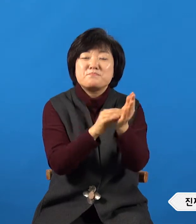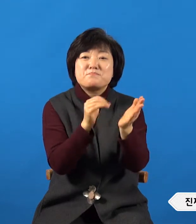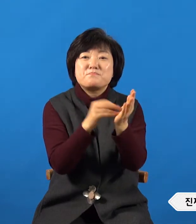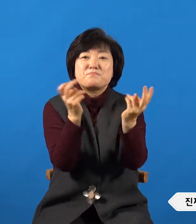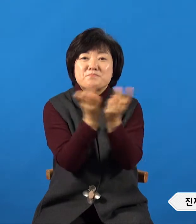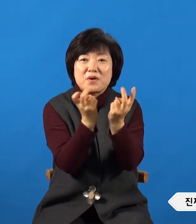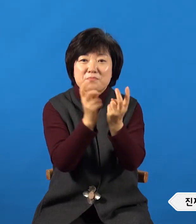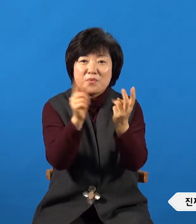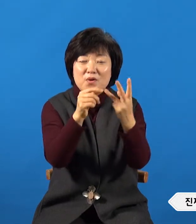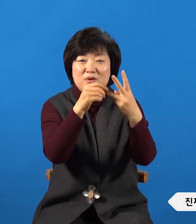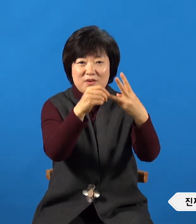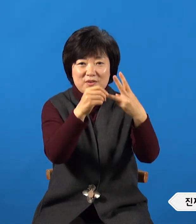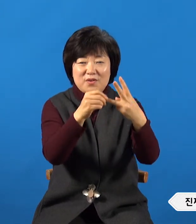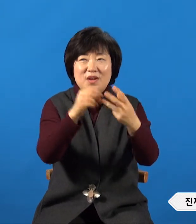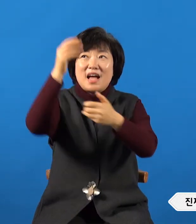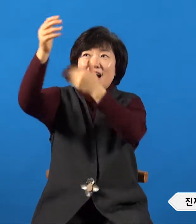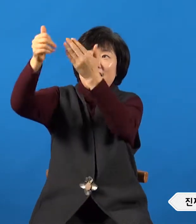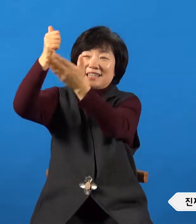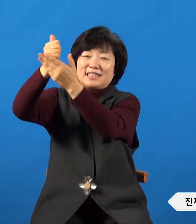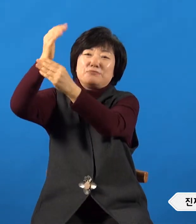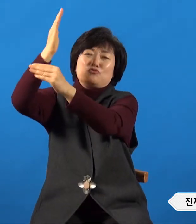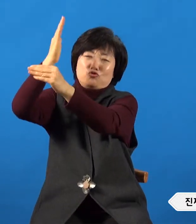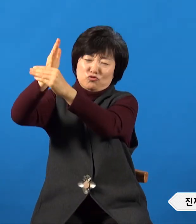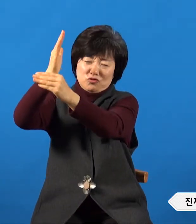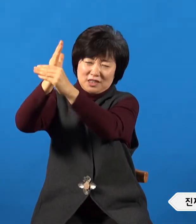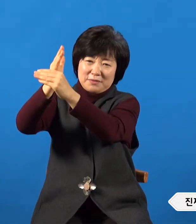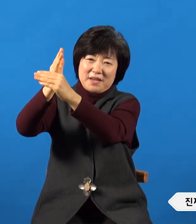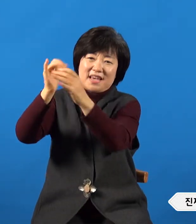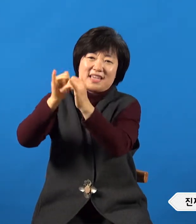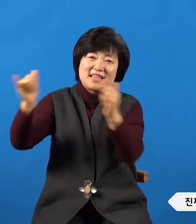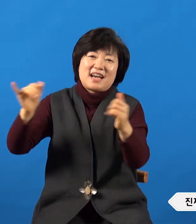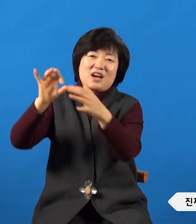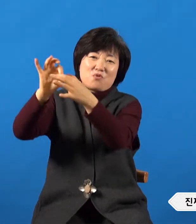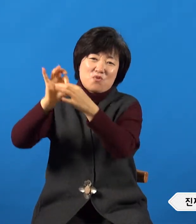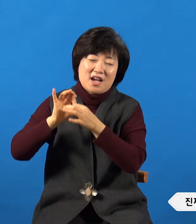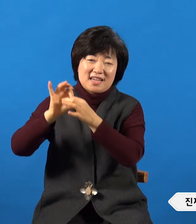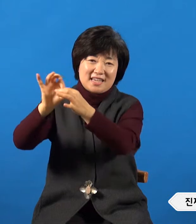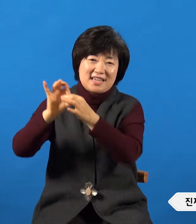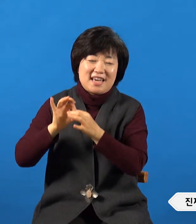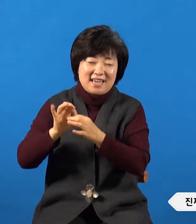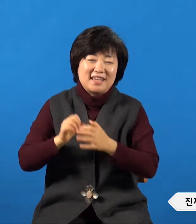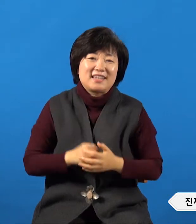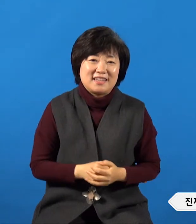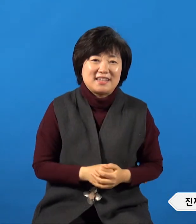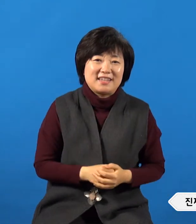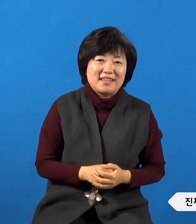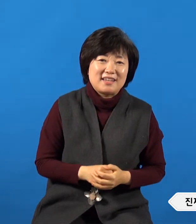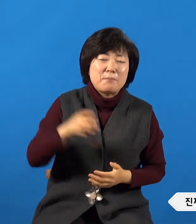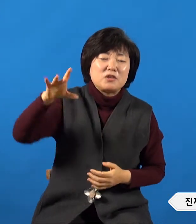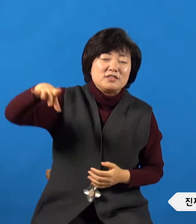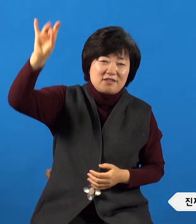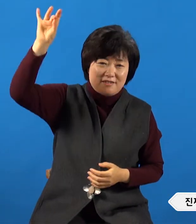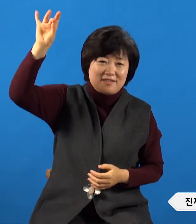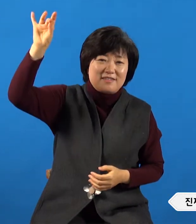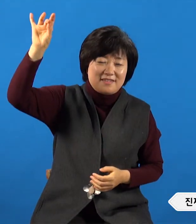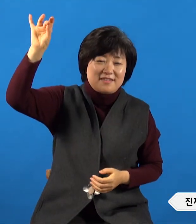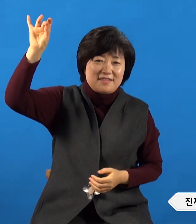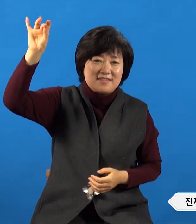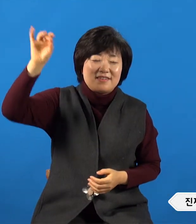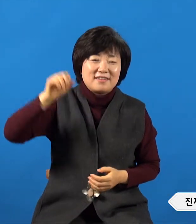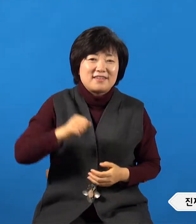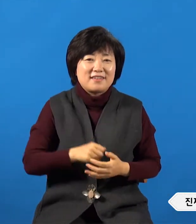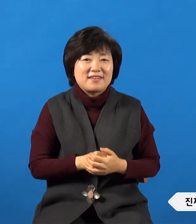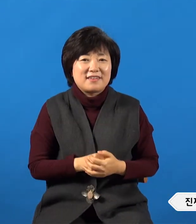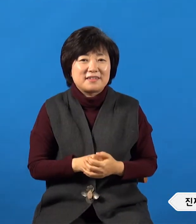번째 포인트입니다. 하나님 중심의 인간관계 first, 먼저입니다.